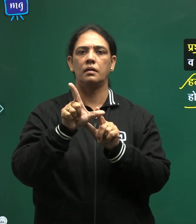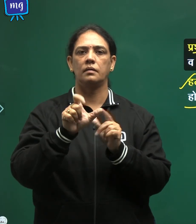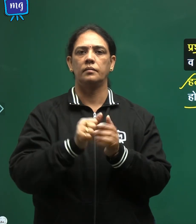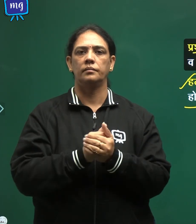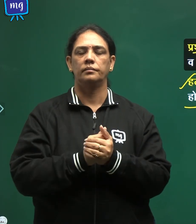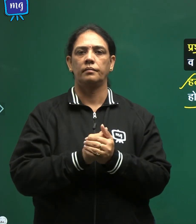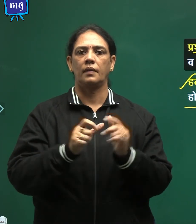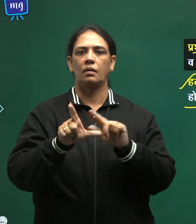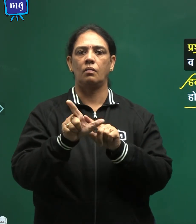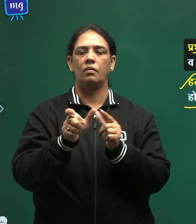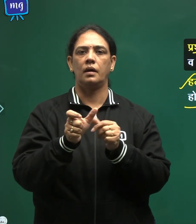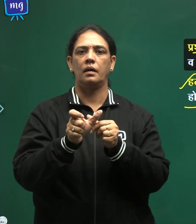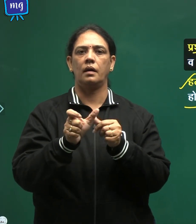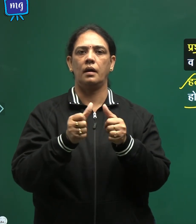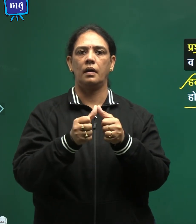कोण A,